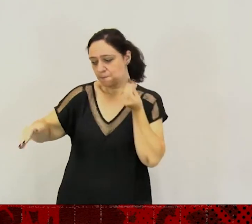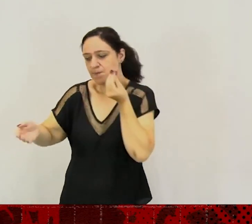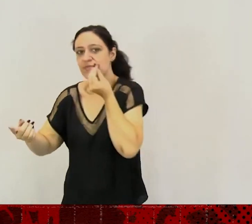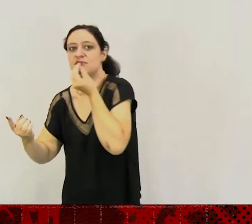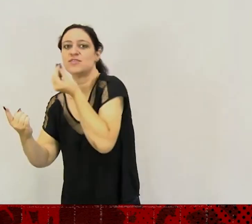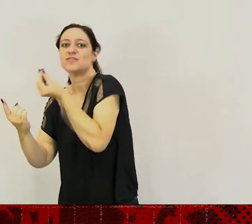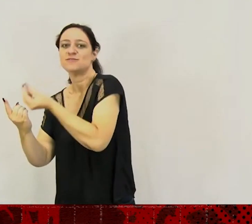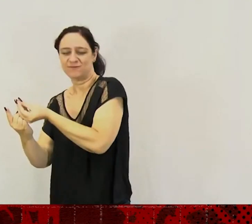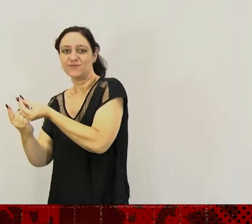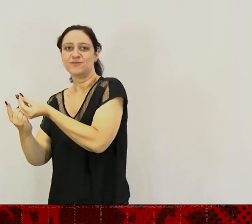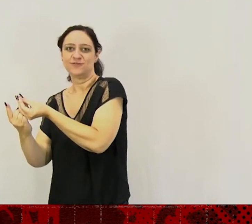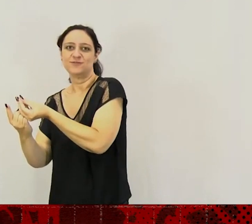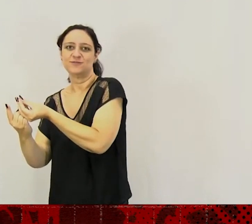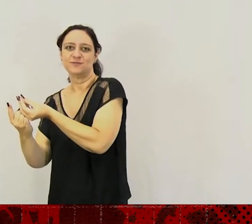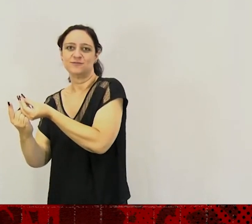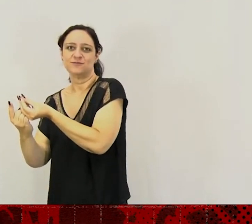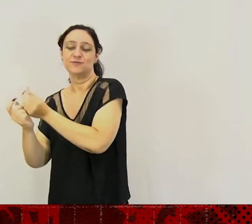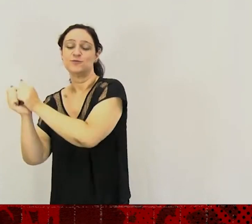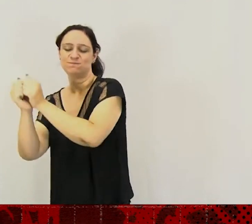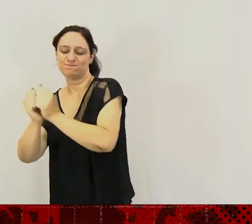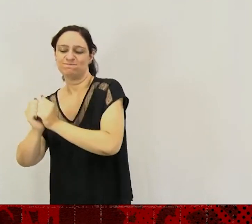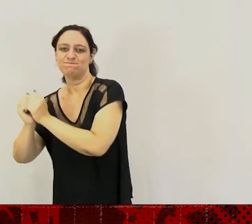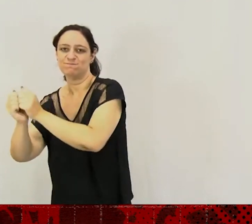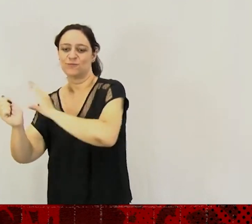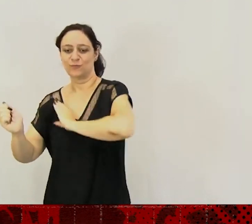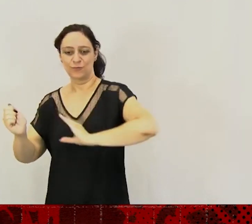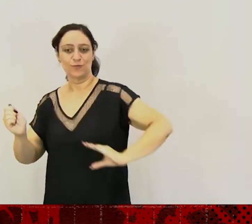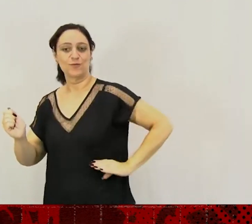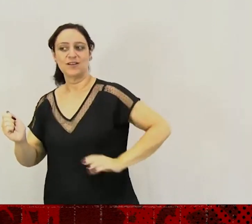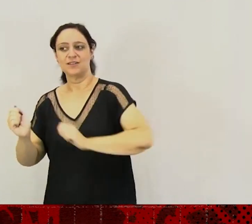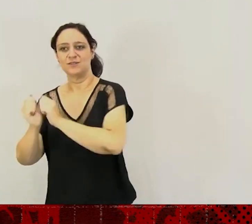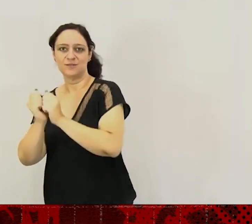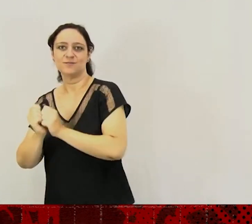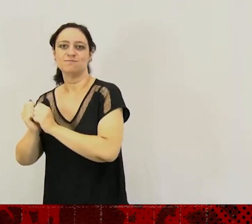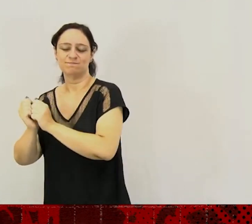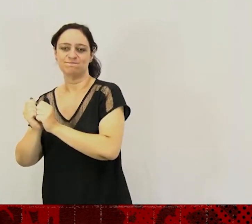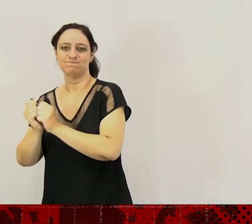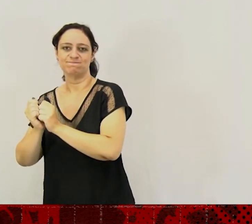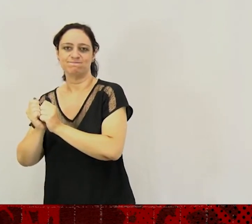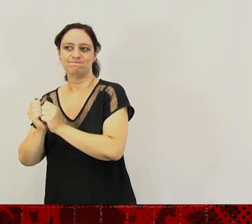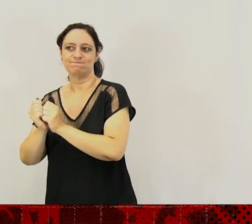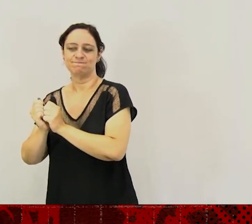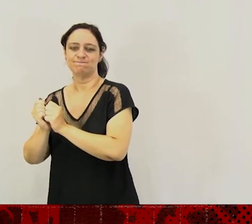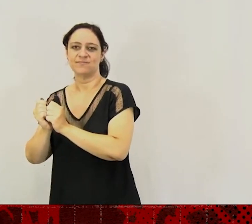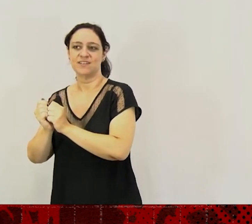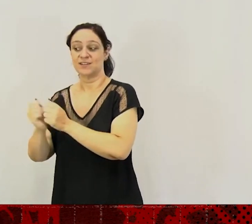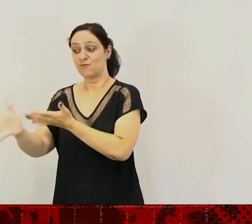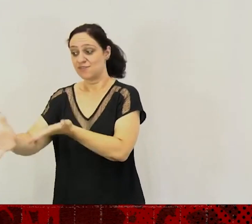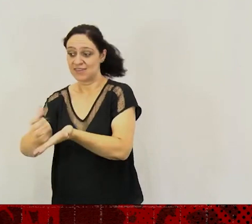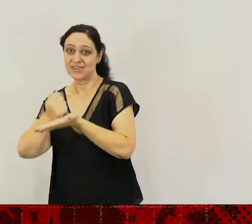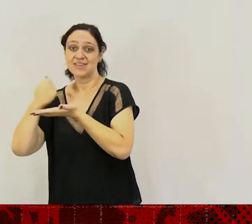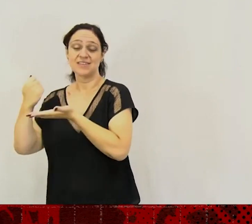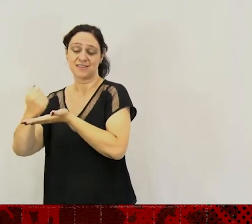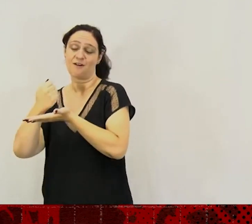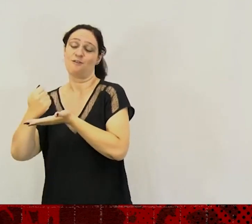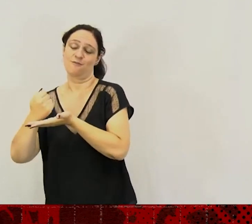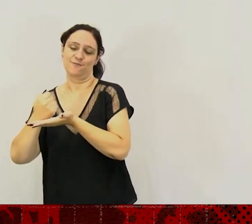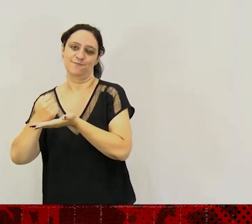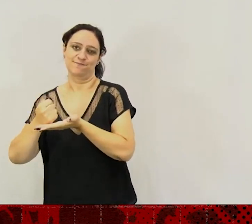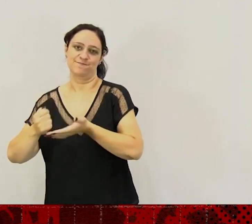vida juntamente com Cristo. Pela graça vocês são